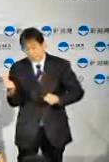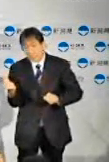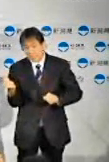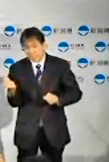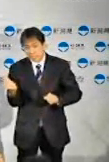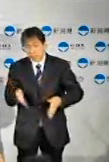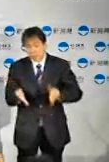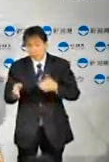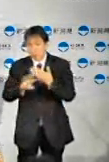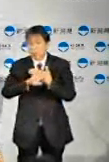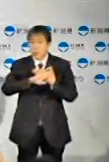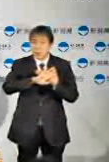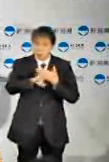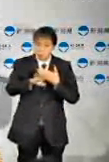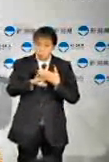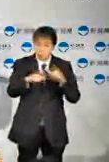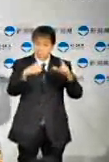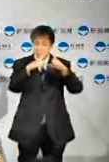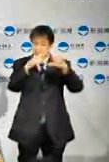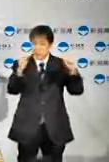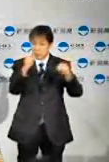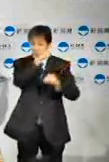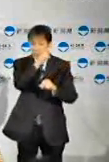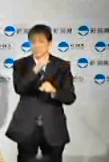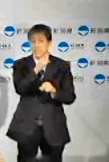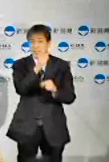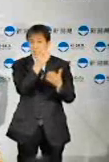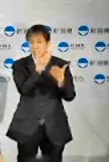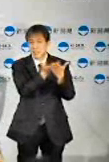で、うん、まあ、ちょっとまだ重ねるんですけど、まあ